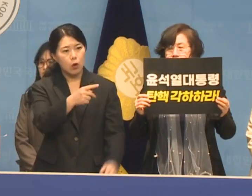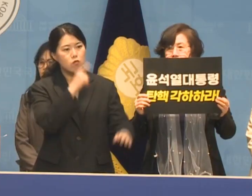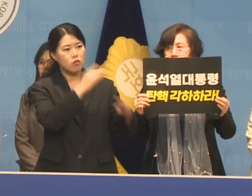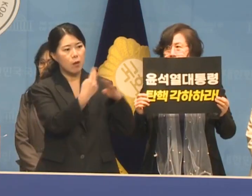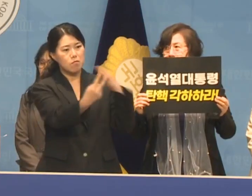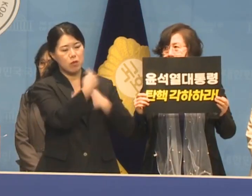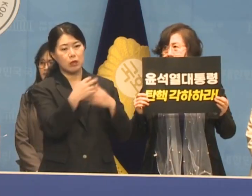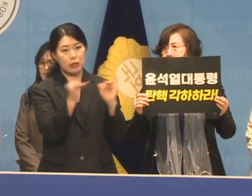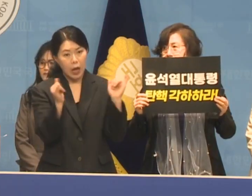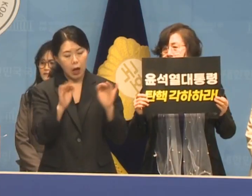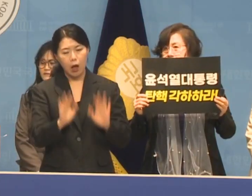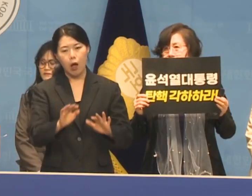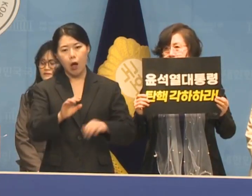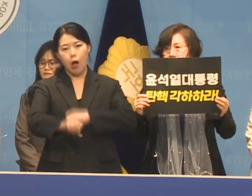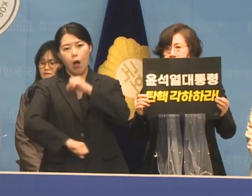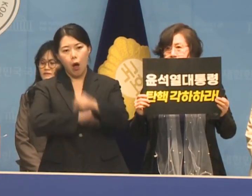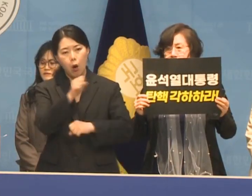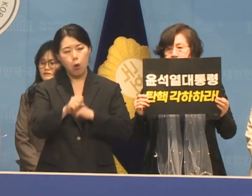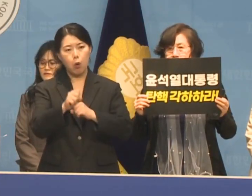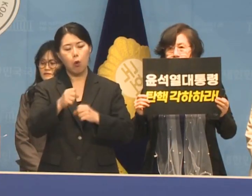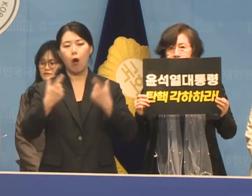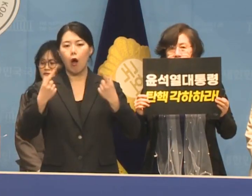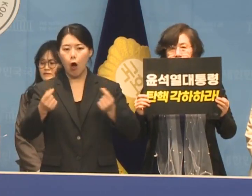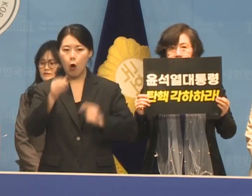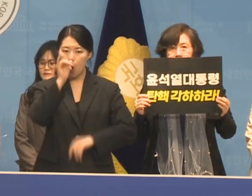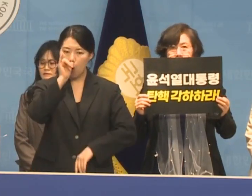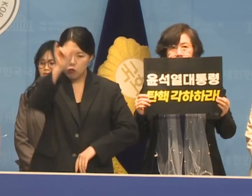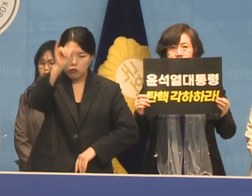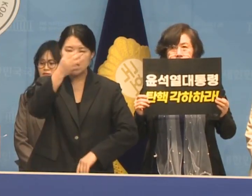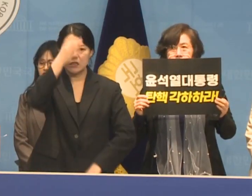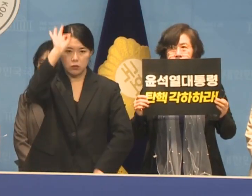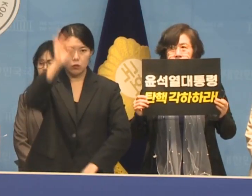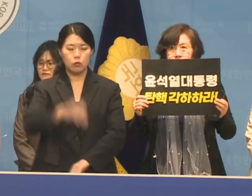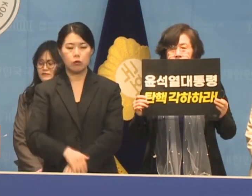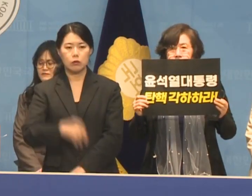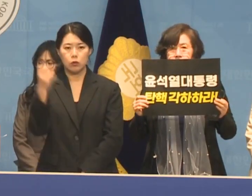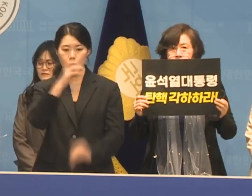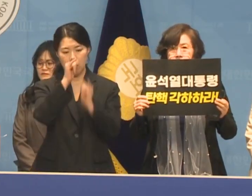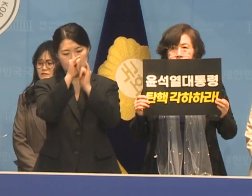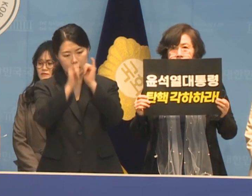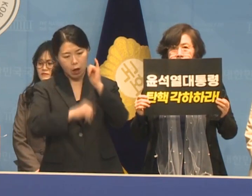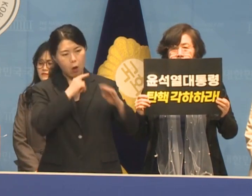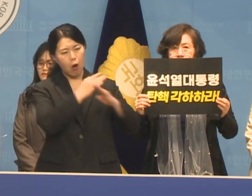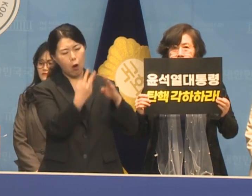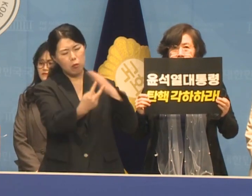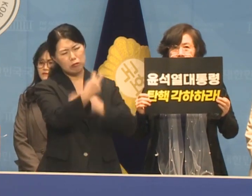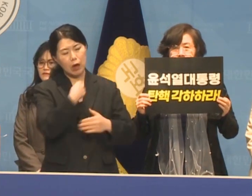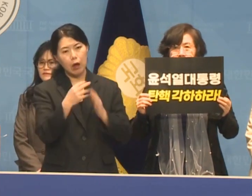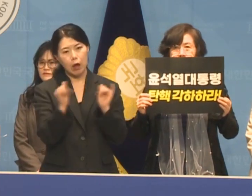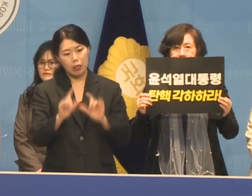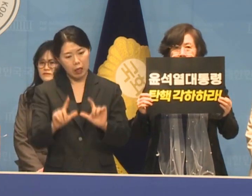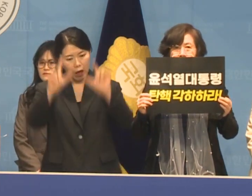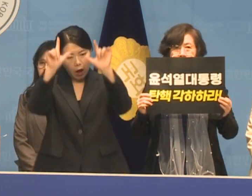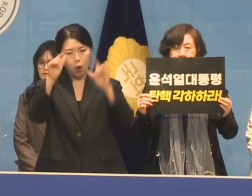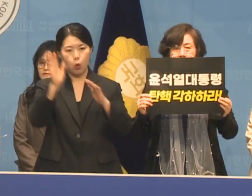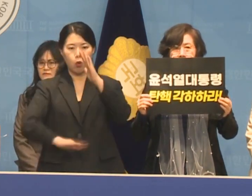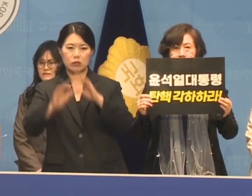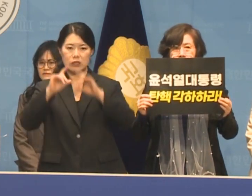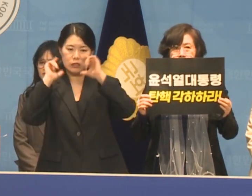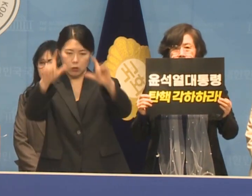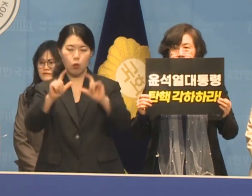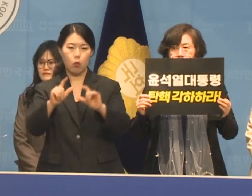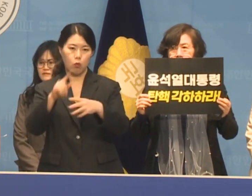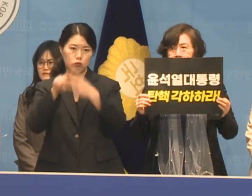탈북자를 자유를 향한 영웅적인 행위자로 인정하고 역사적인 탈북자의 날을 공식